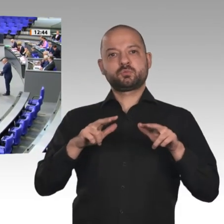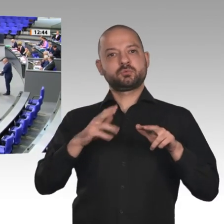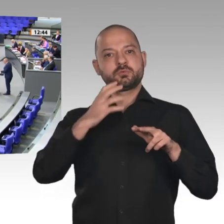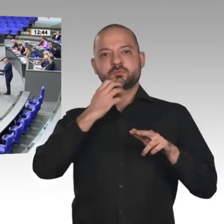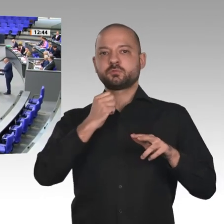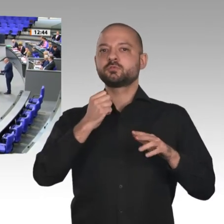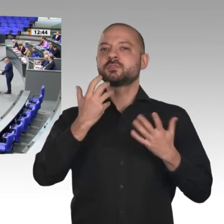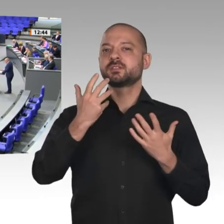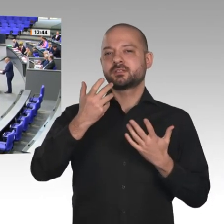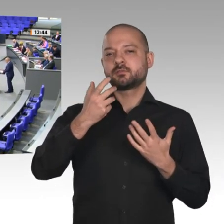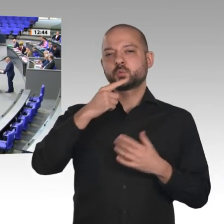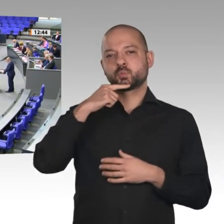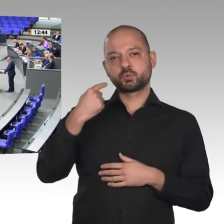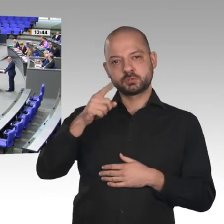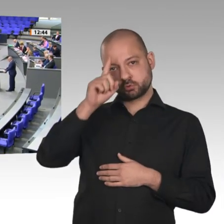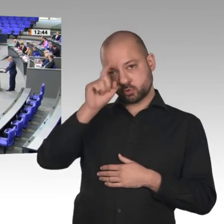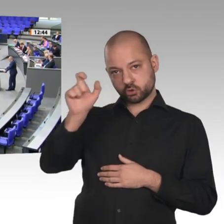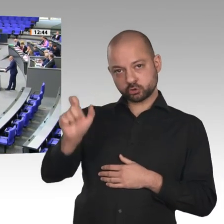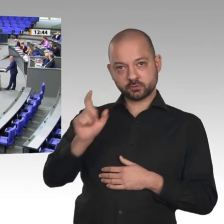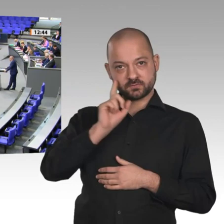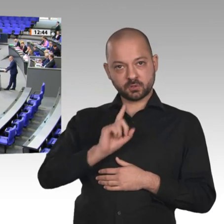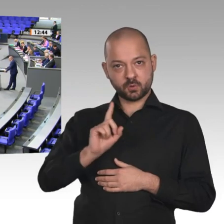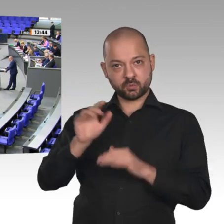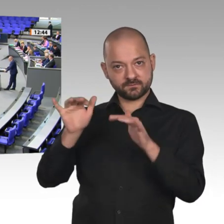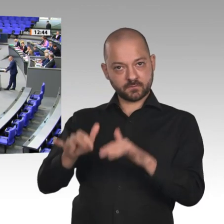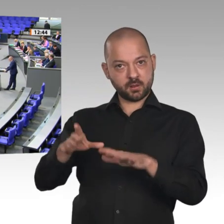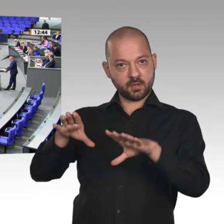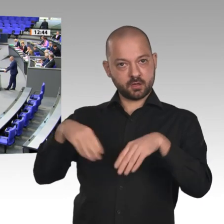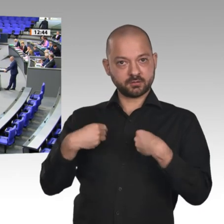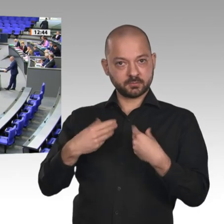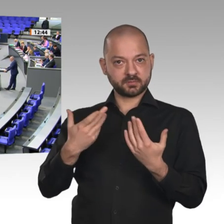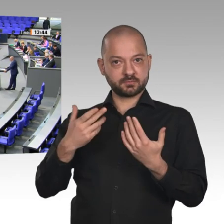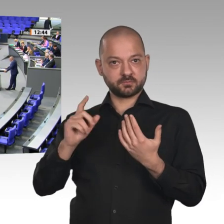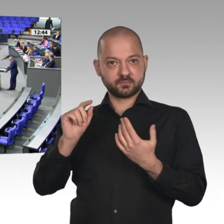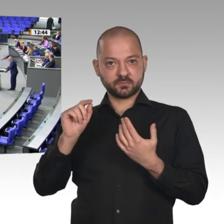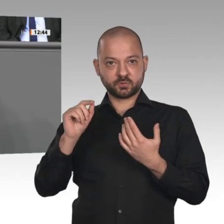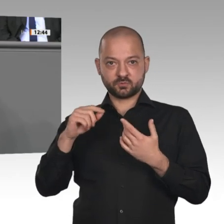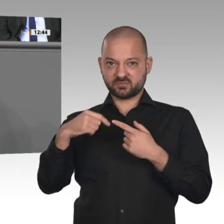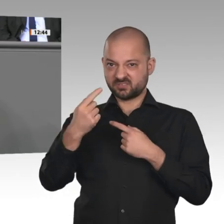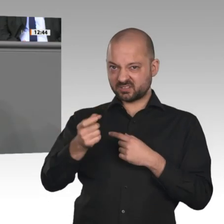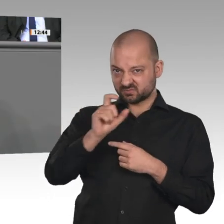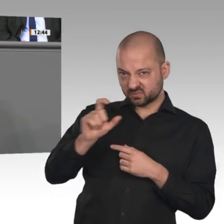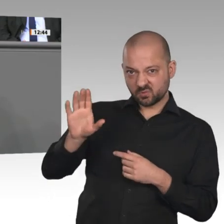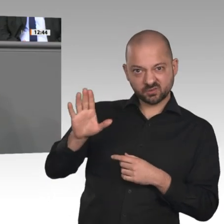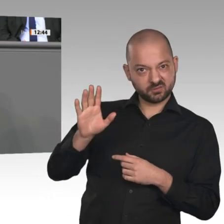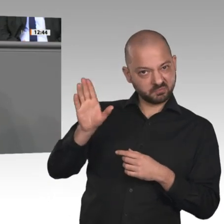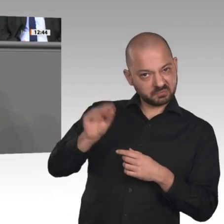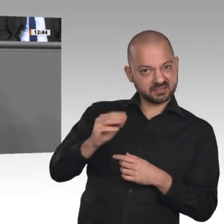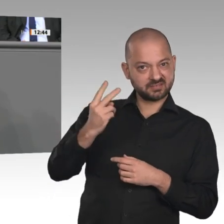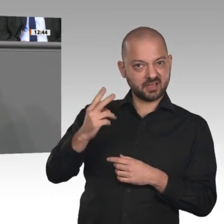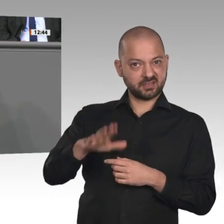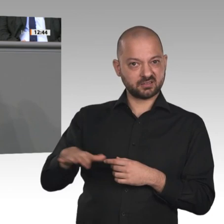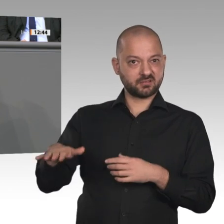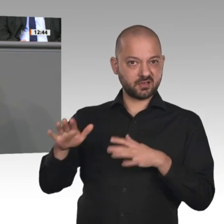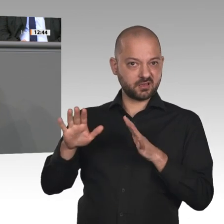soll, obwohl bereits ihre Eltern als Russlanddeutsche in Deutschland gelebt haben. Der Fall ist relativ absurd. Die Abstammung ist nach